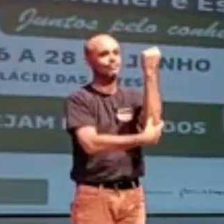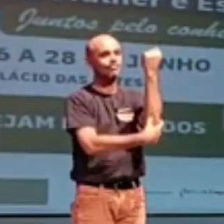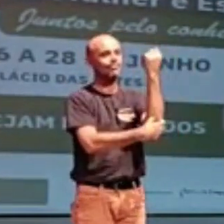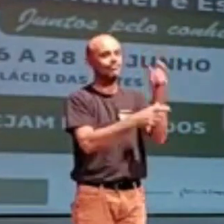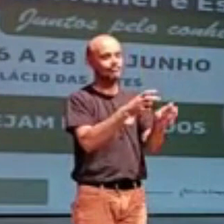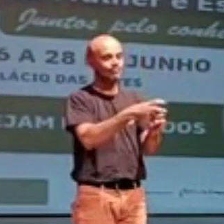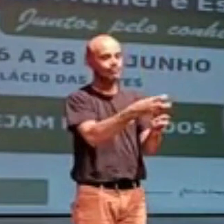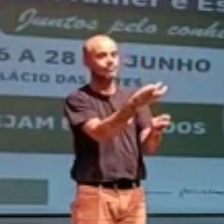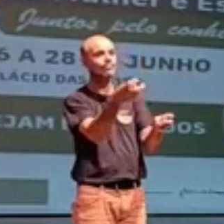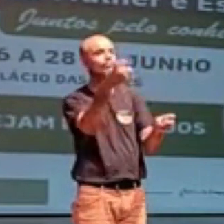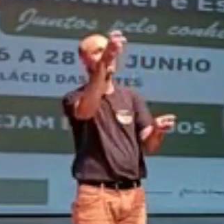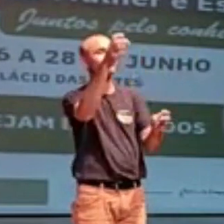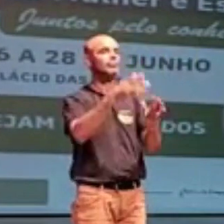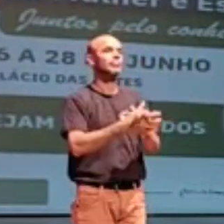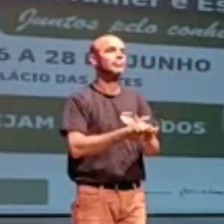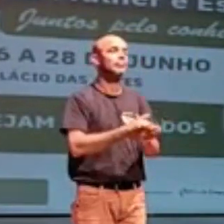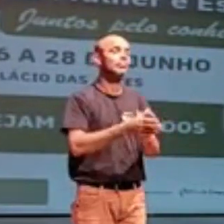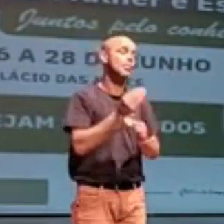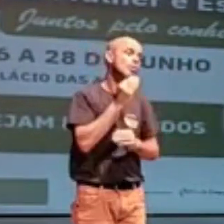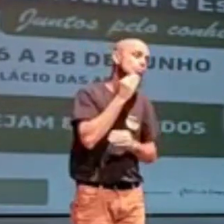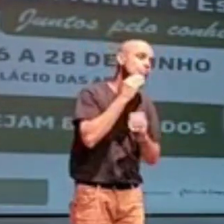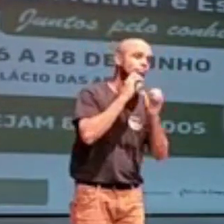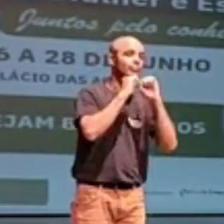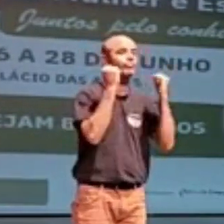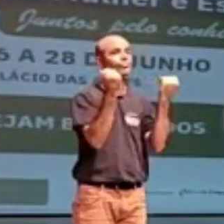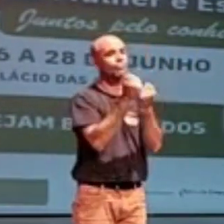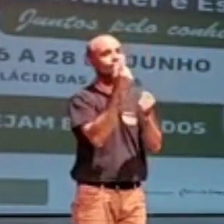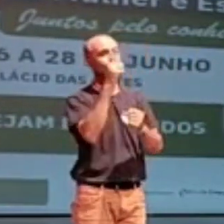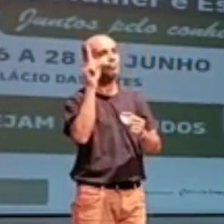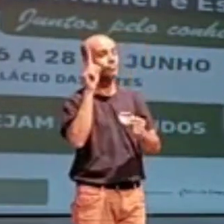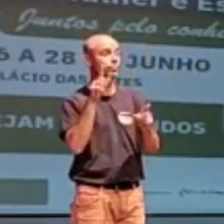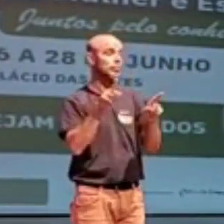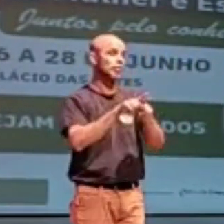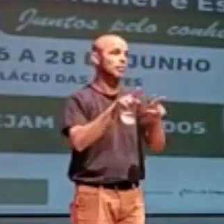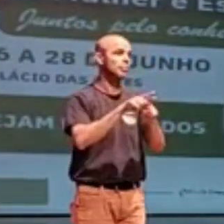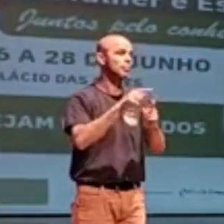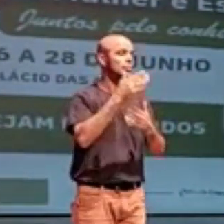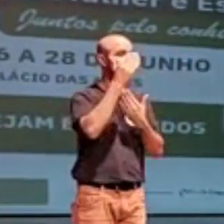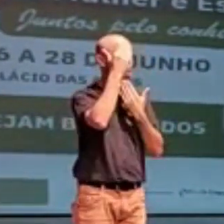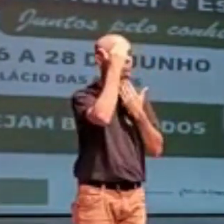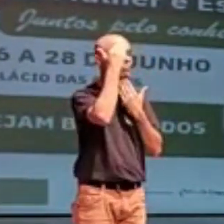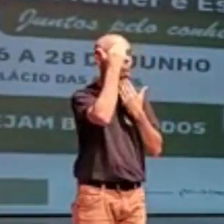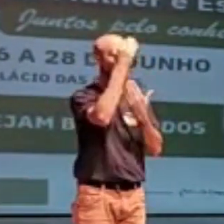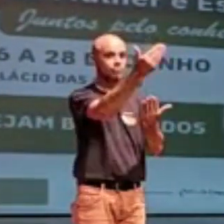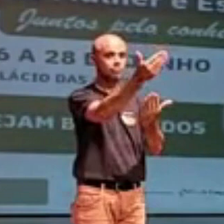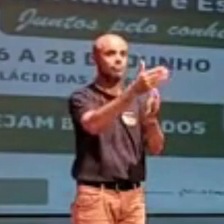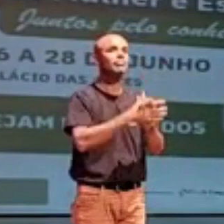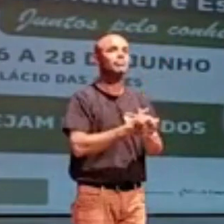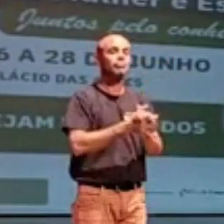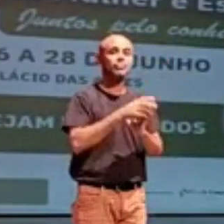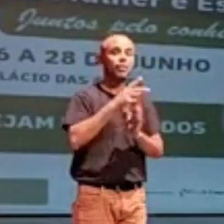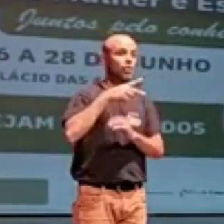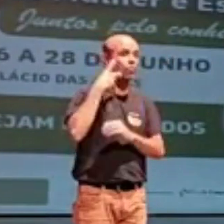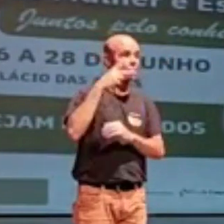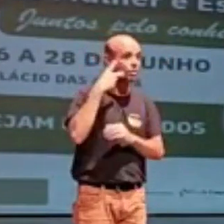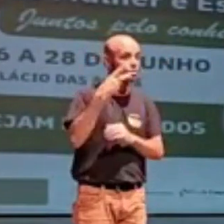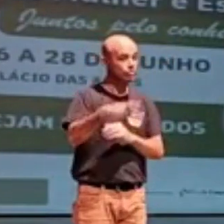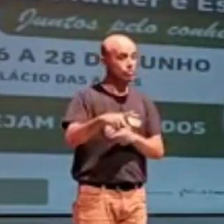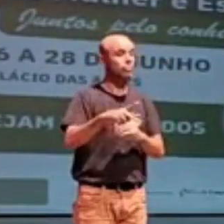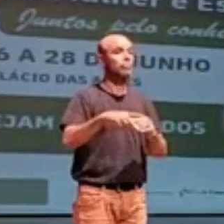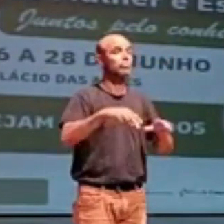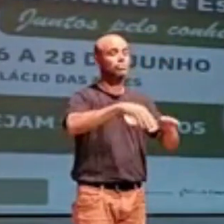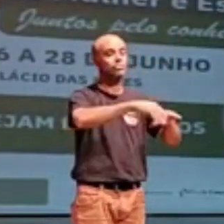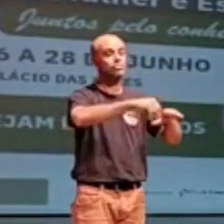do seminário e eu gostaria também de aproveitar para agradecer aos vereadores de Praia